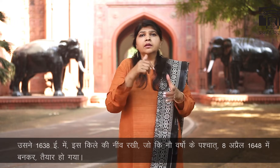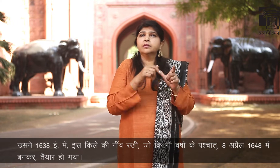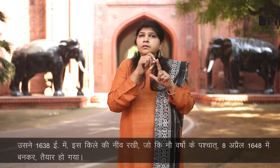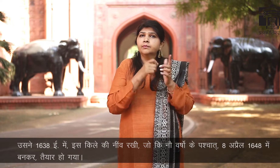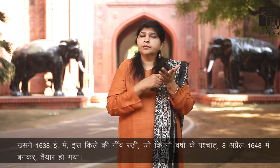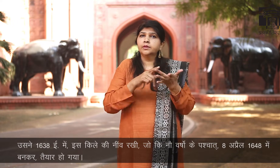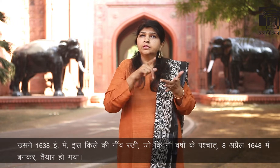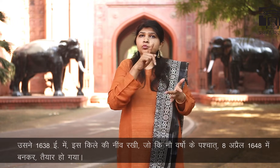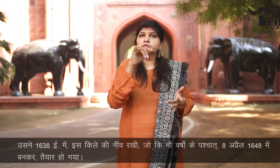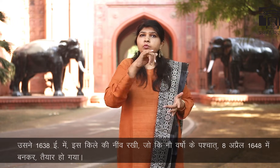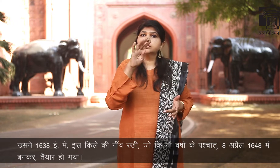1648 में बनकर तैयार हो गया।